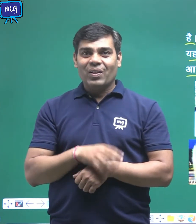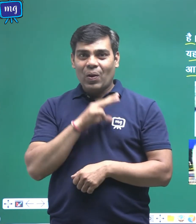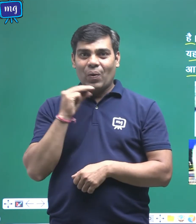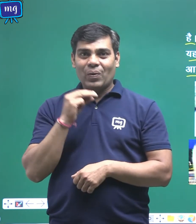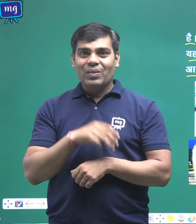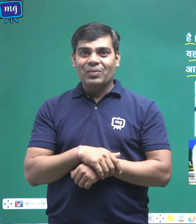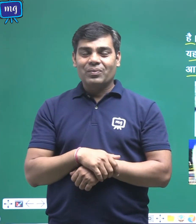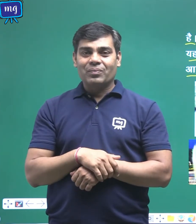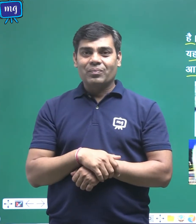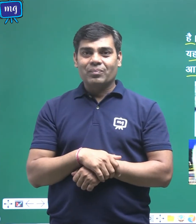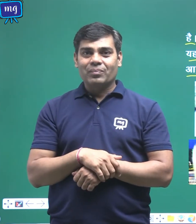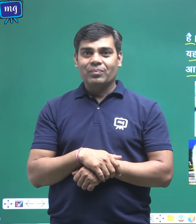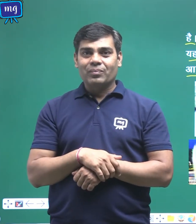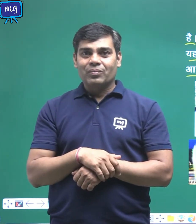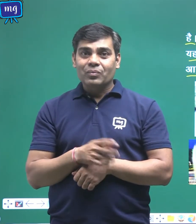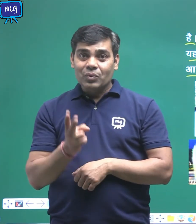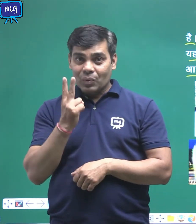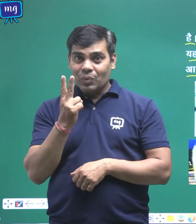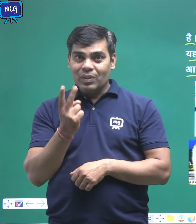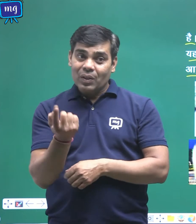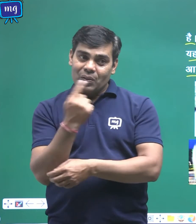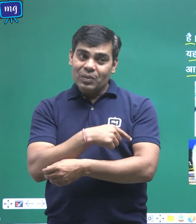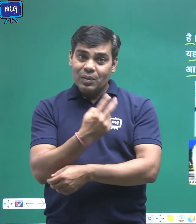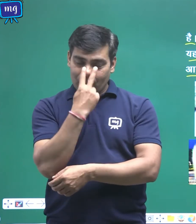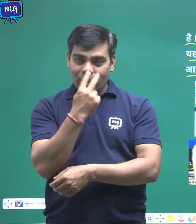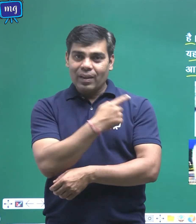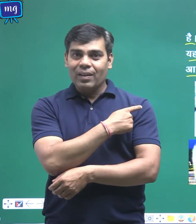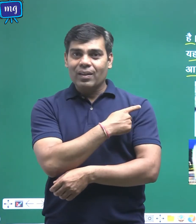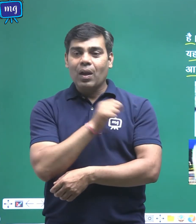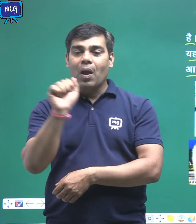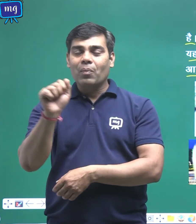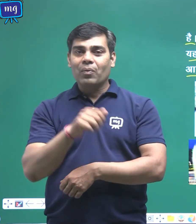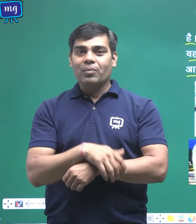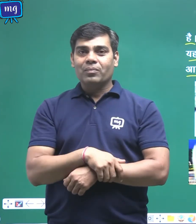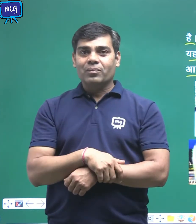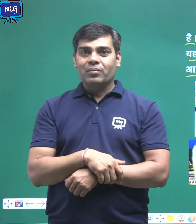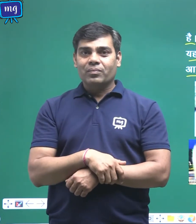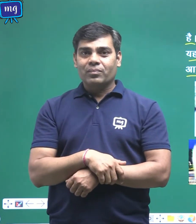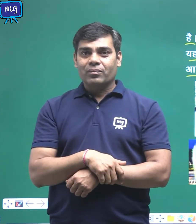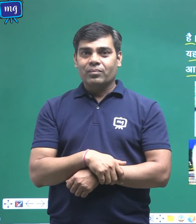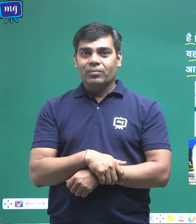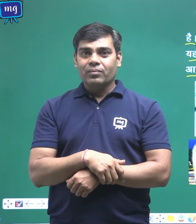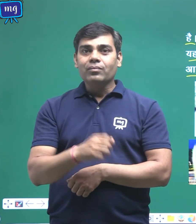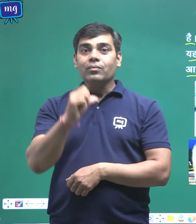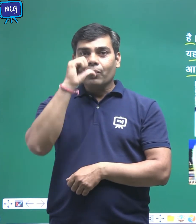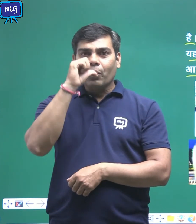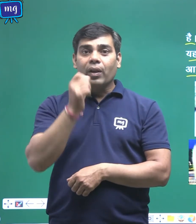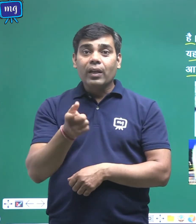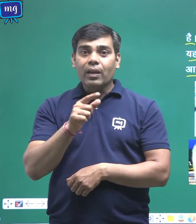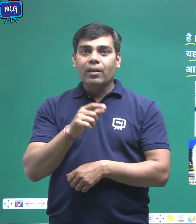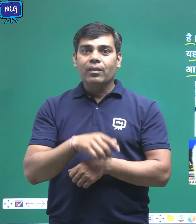और दूसरे चित्र में आपको पानी का